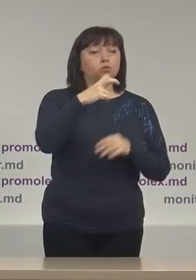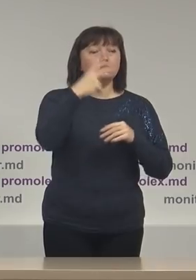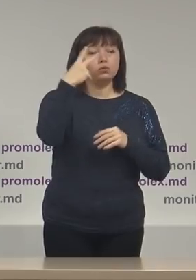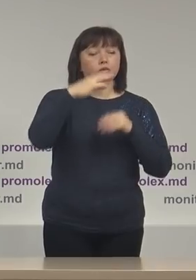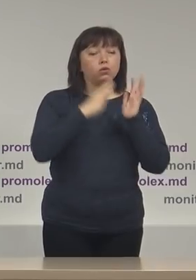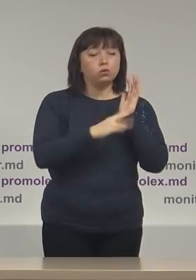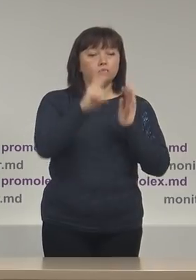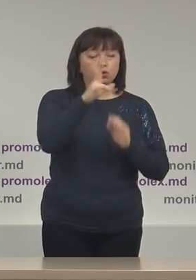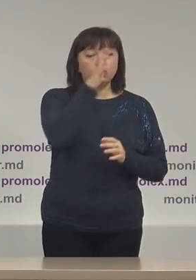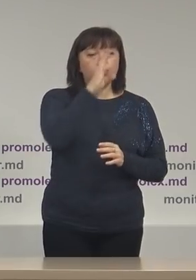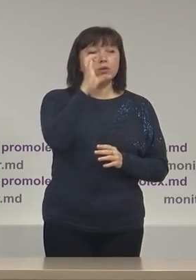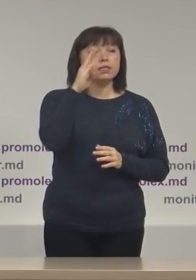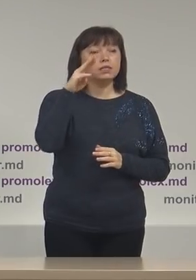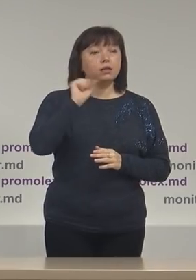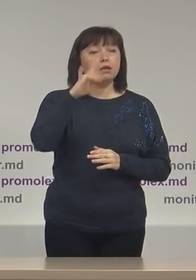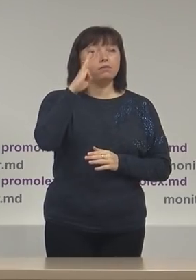1/292 Chișinău-Stăuceni,